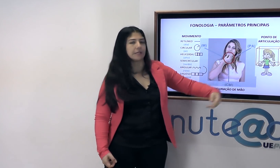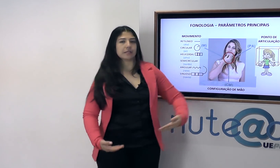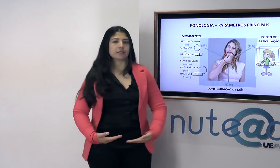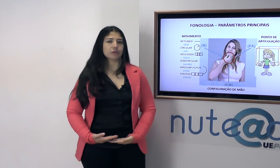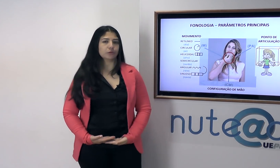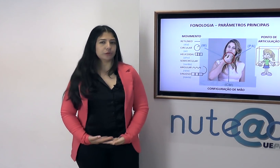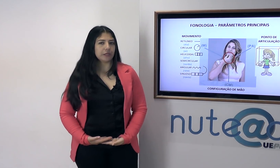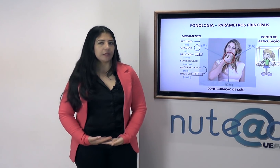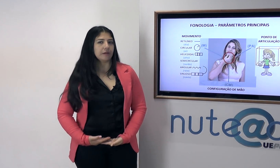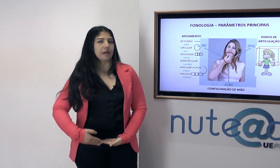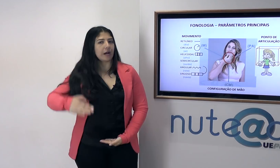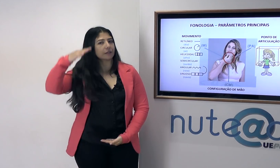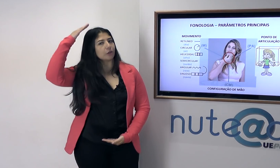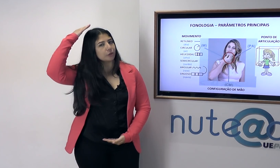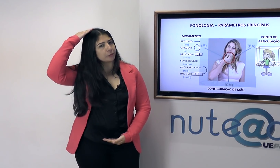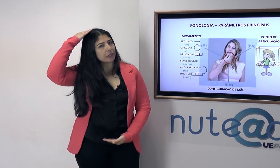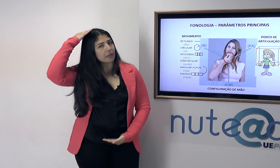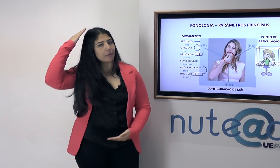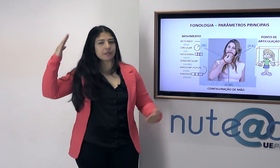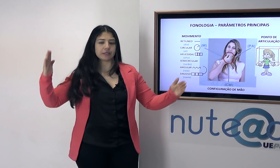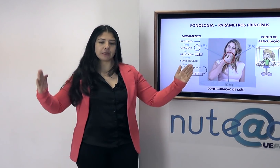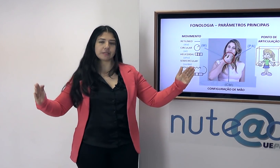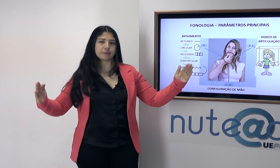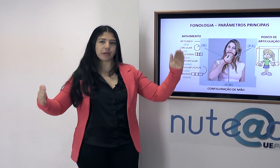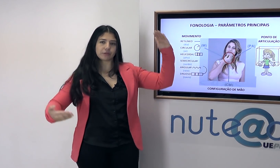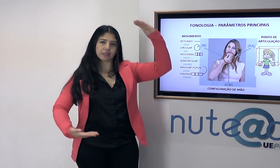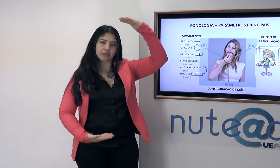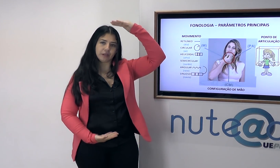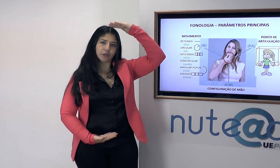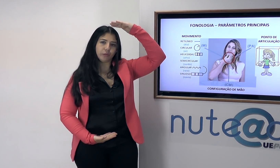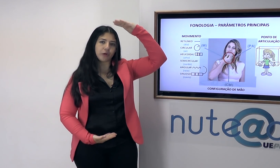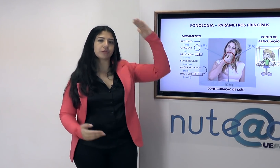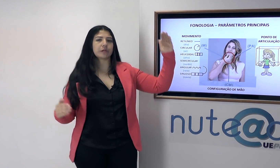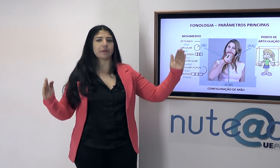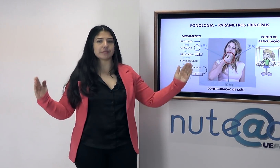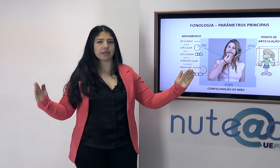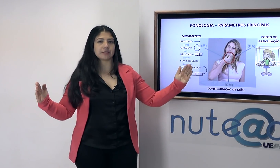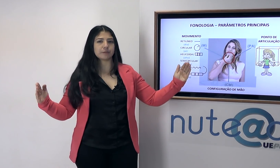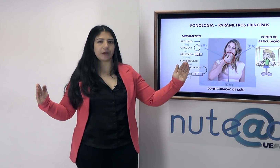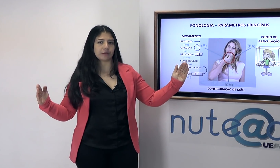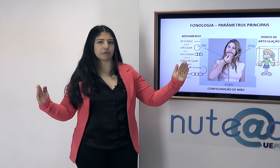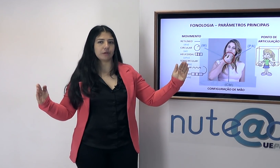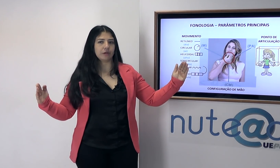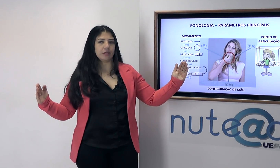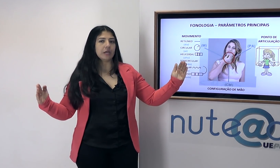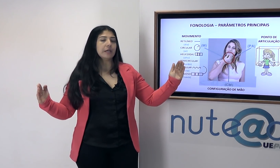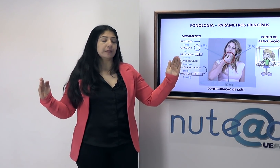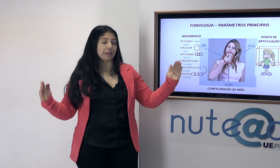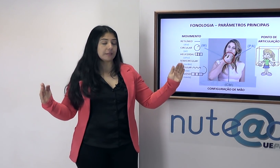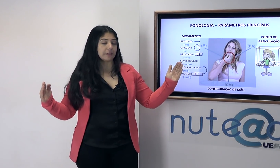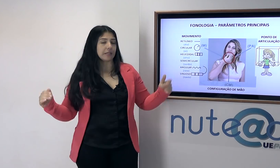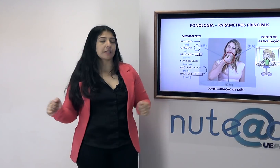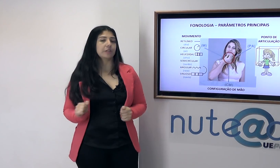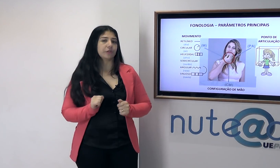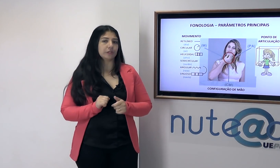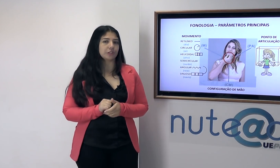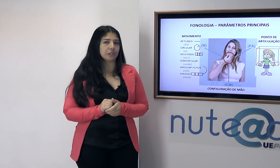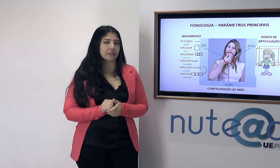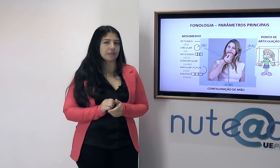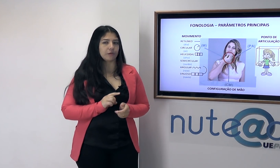da cintura até o topo da cabeça nesse espaço aqui. Eu não posso ultrapassar esse espaço. Tem sinais que eles vão ter direção,